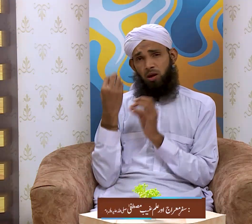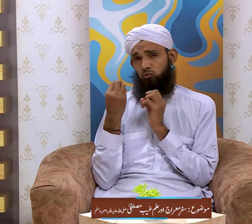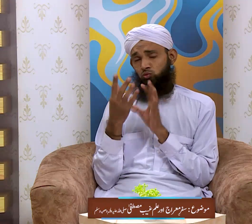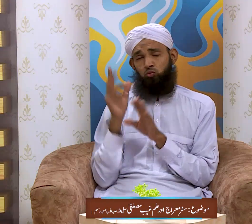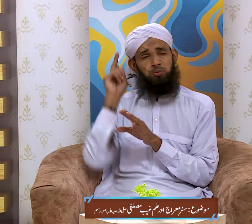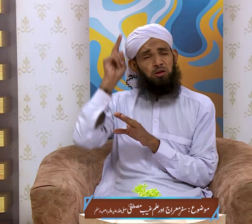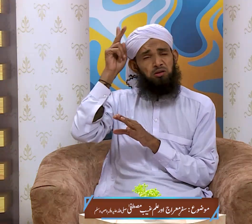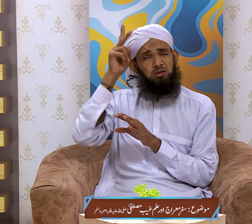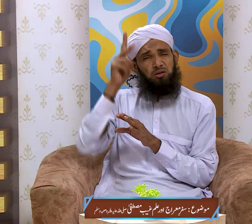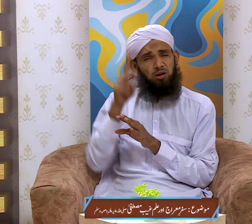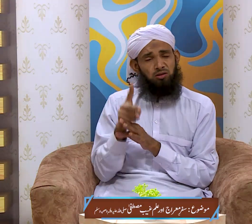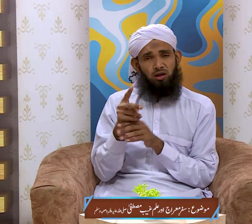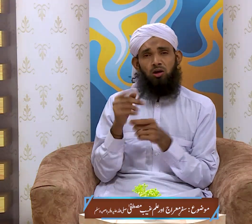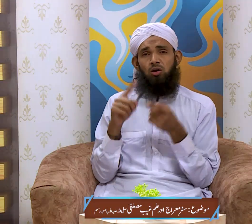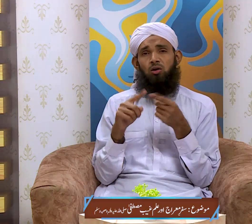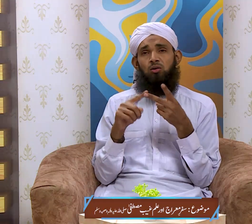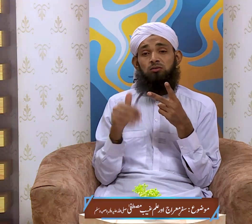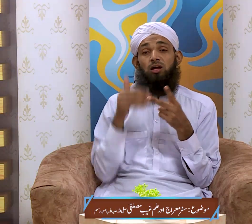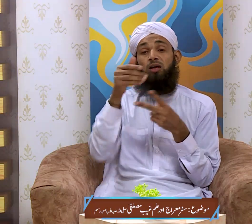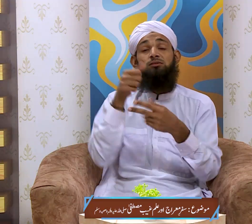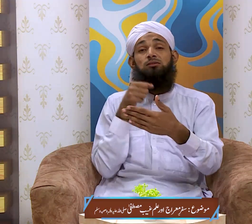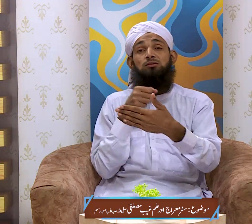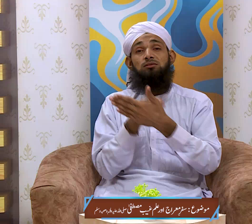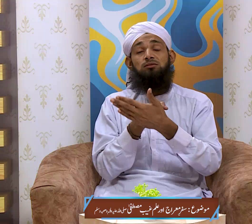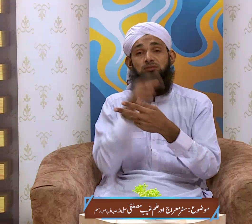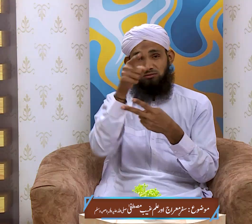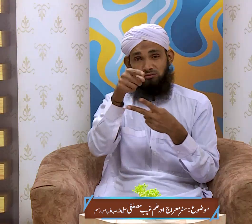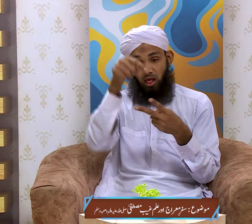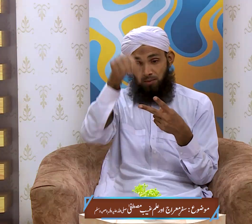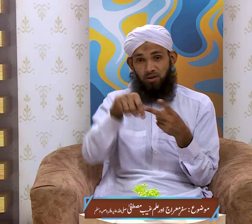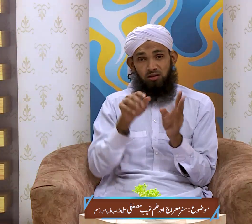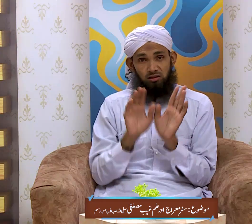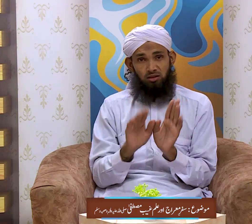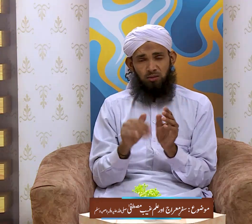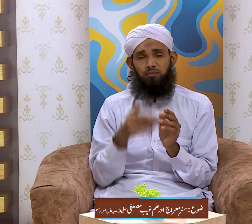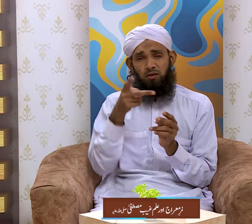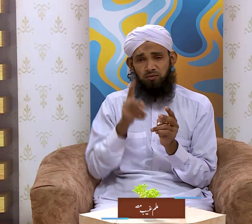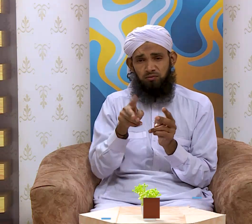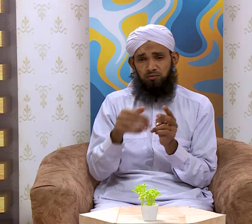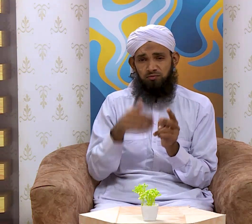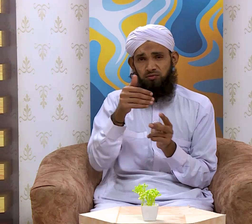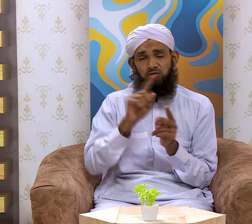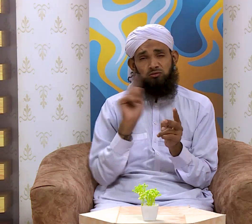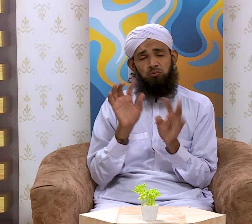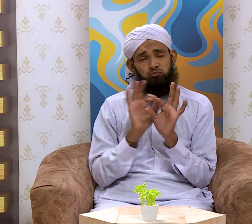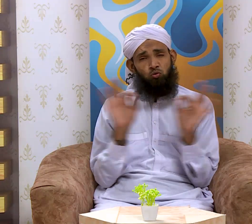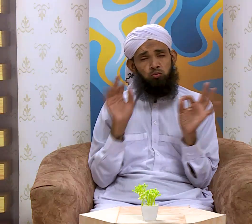تک جو کچھ ہوا اور جو کچھ ہے اور جو کچھ ہونے والا ہے، ایک ایک ذرے کا تفصیلی